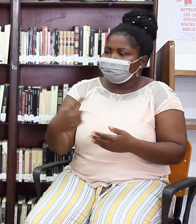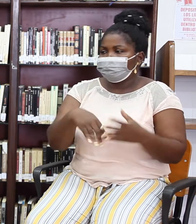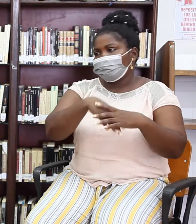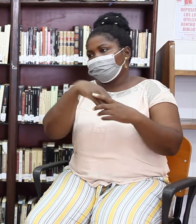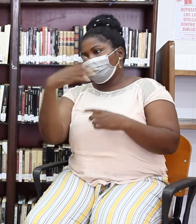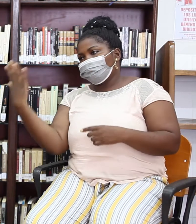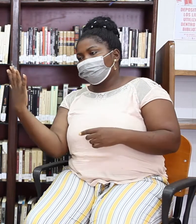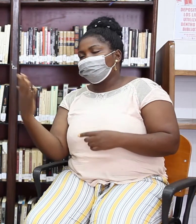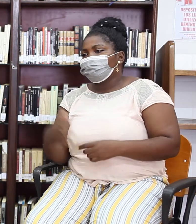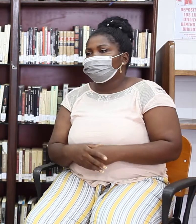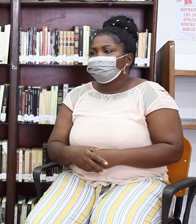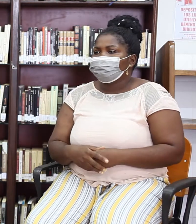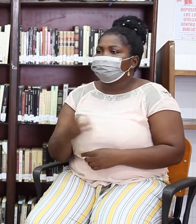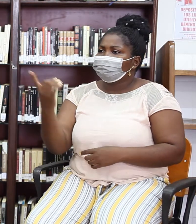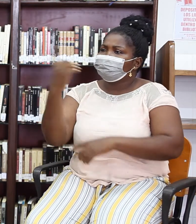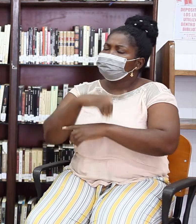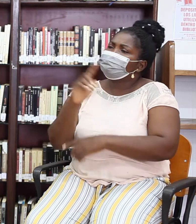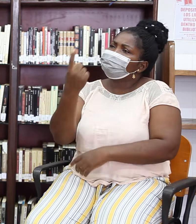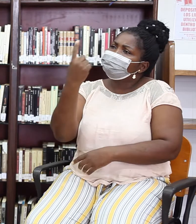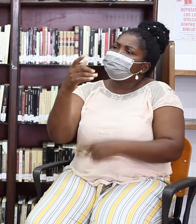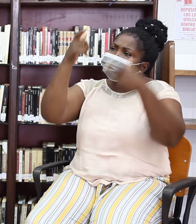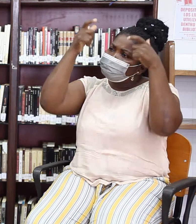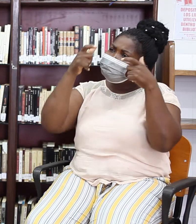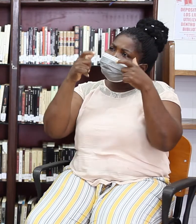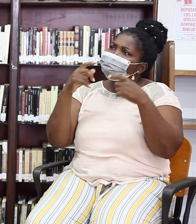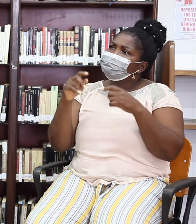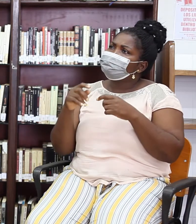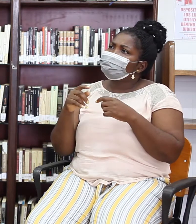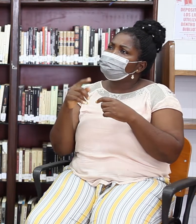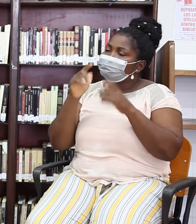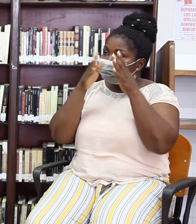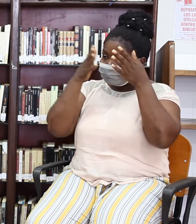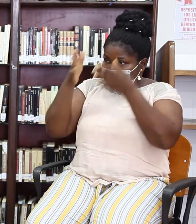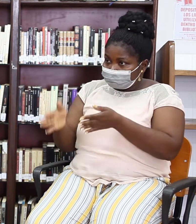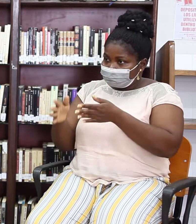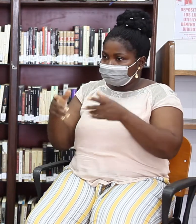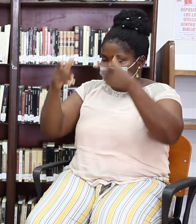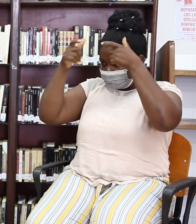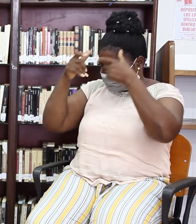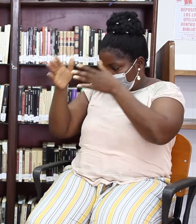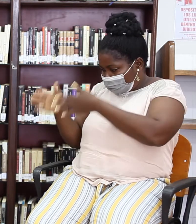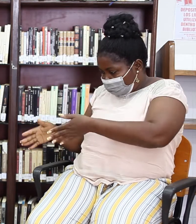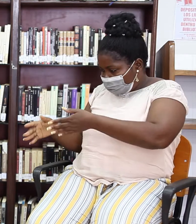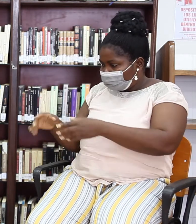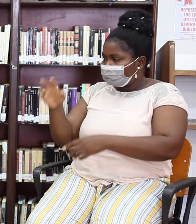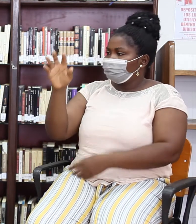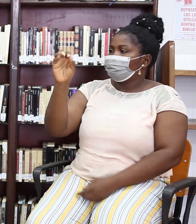retiraban. Una vez solo el rey se despojaba de la corona de